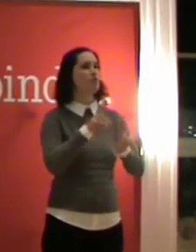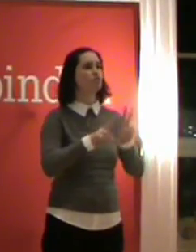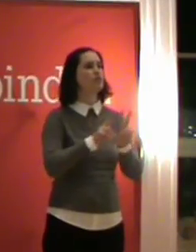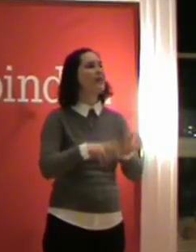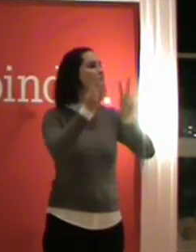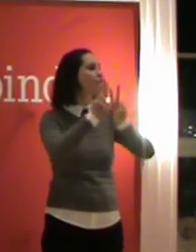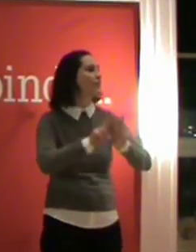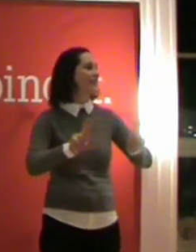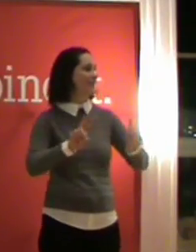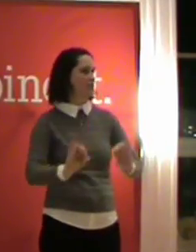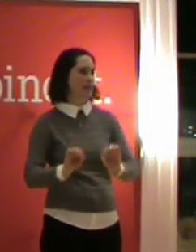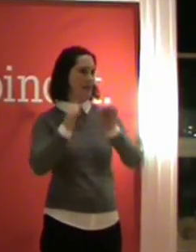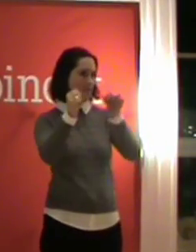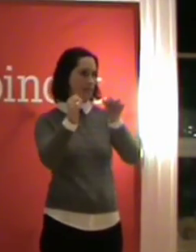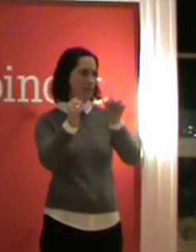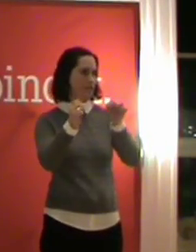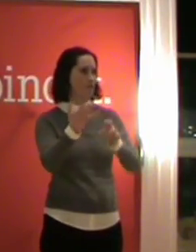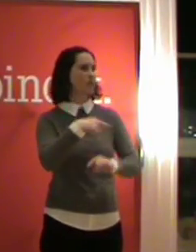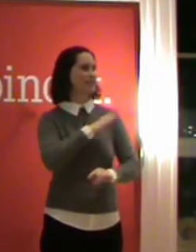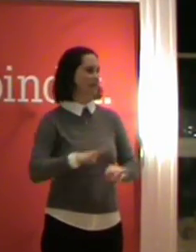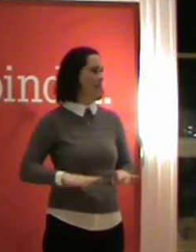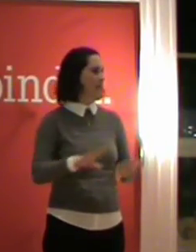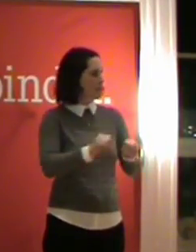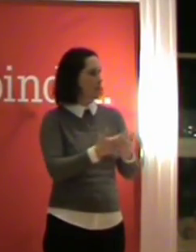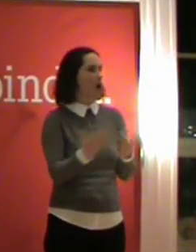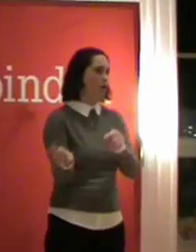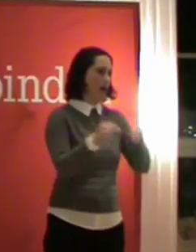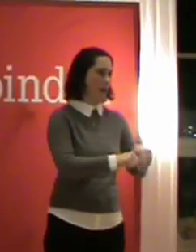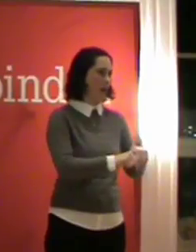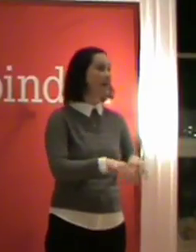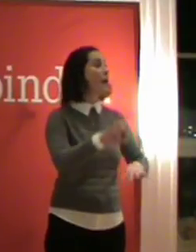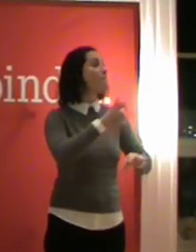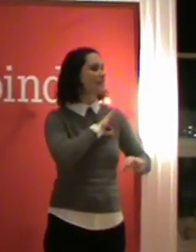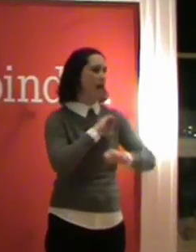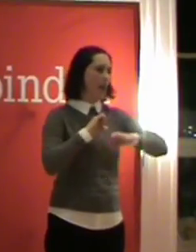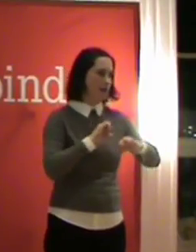von Friedensinitiativen hier im Land eingeladen. Die Position der Linken ist klar.